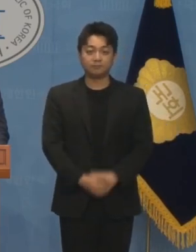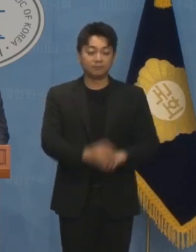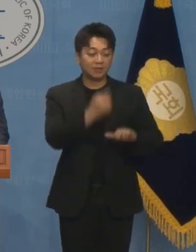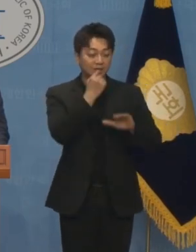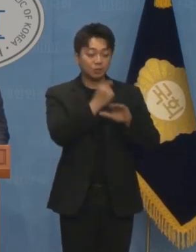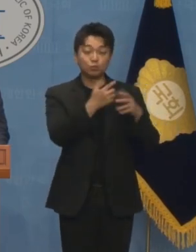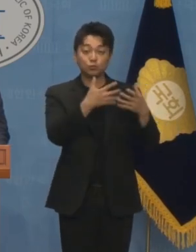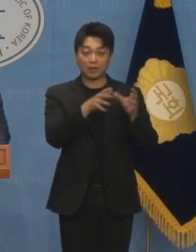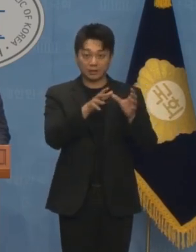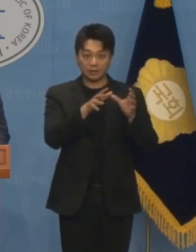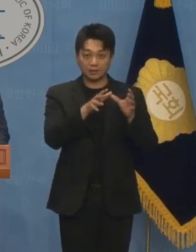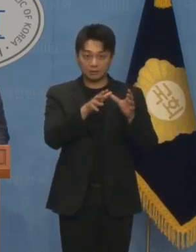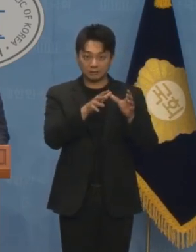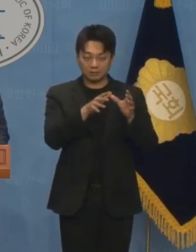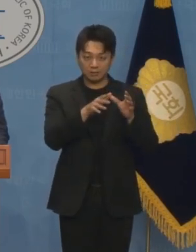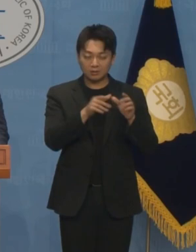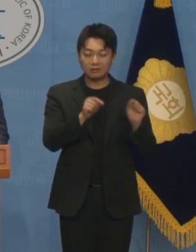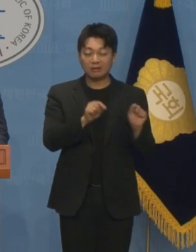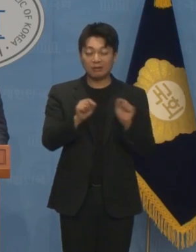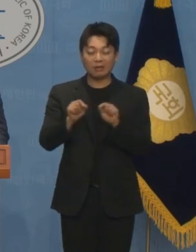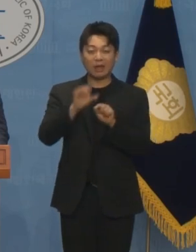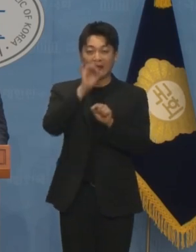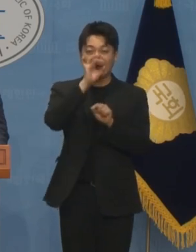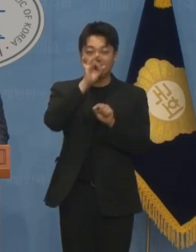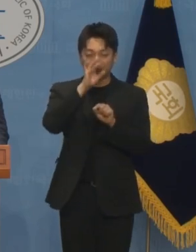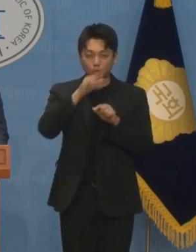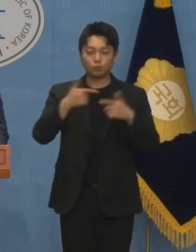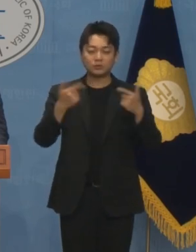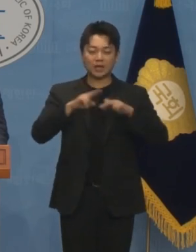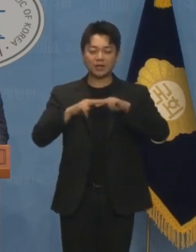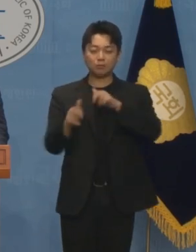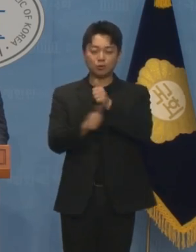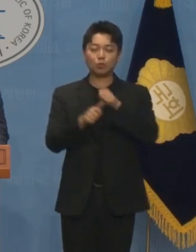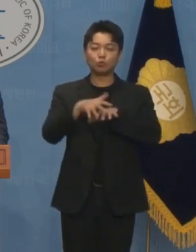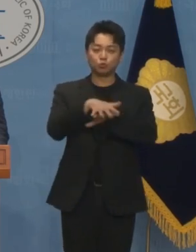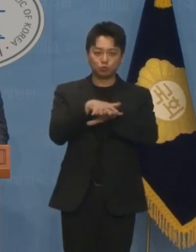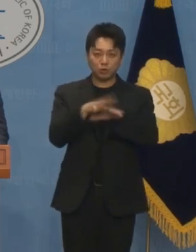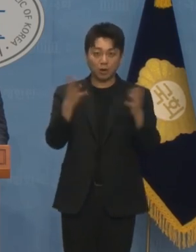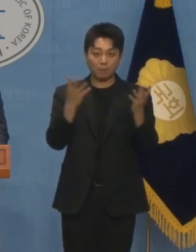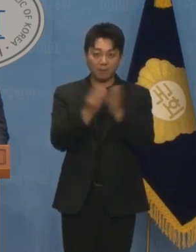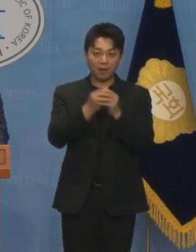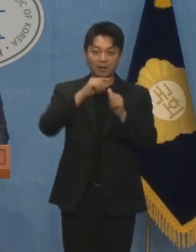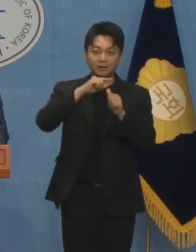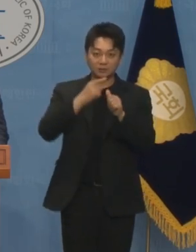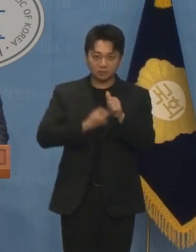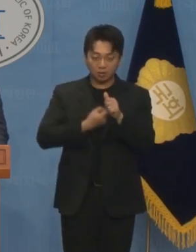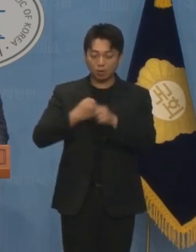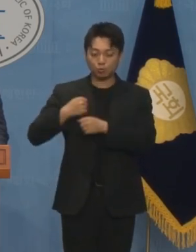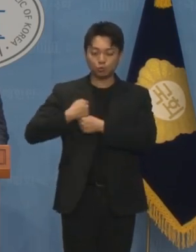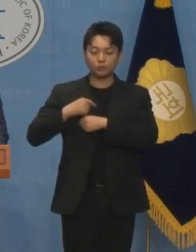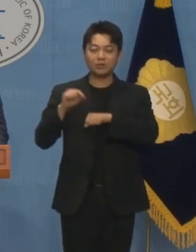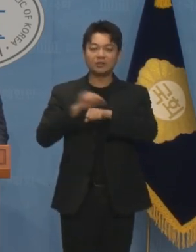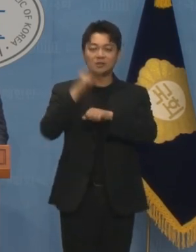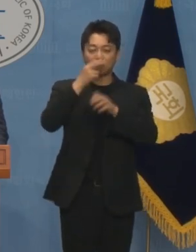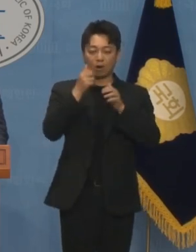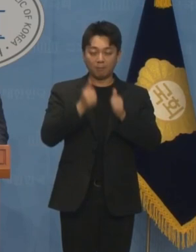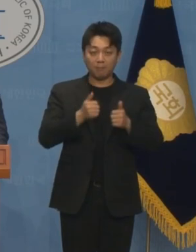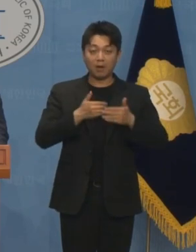더불어민주당은 지체 없는 원구성으로 김건희 해병대원 특검법을 관철하고 일하는